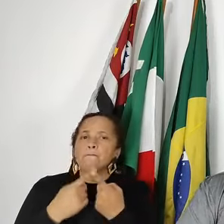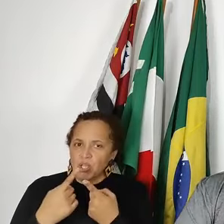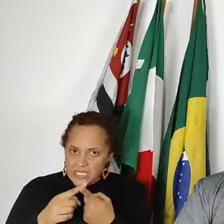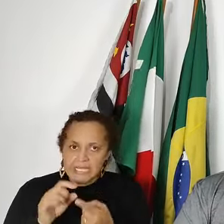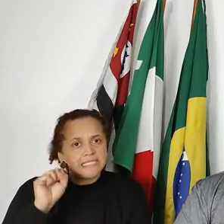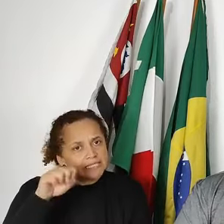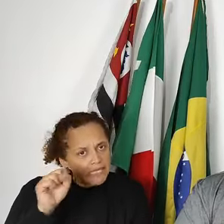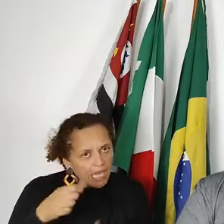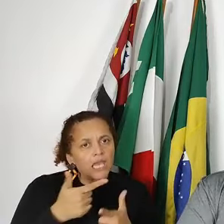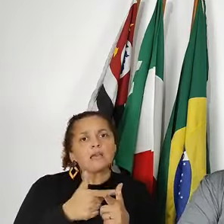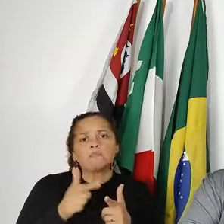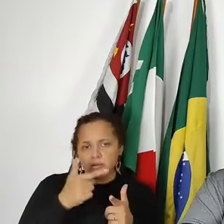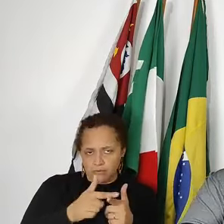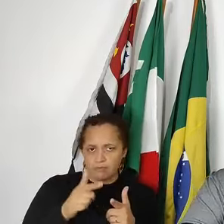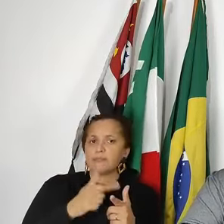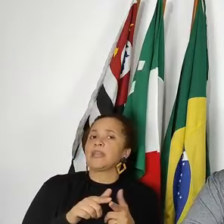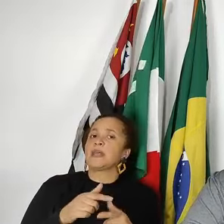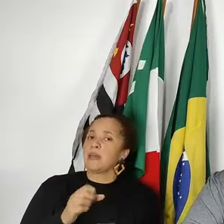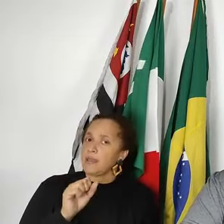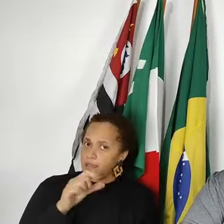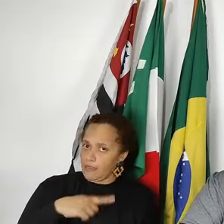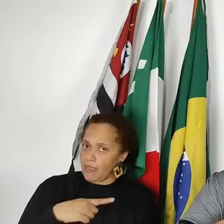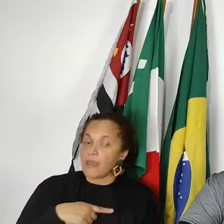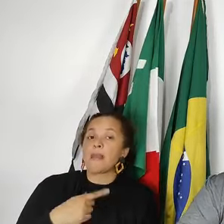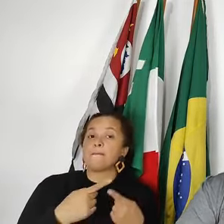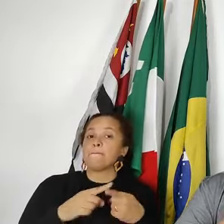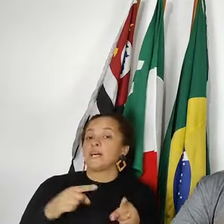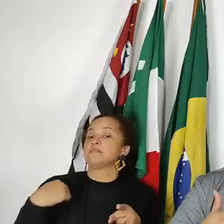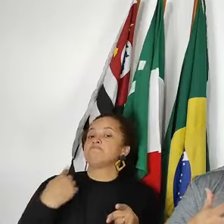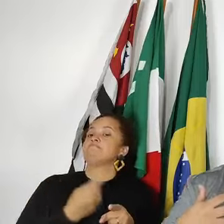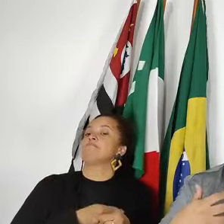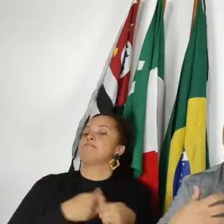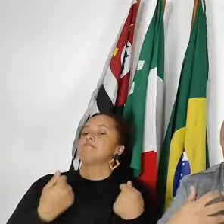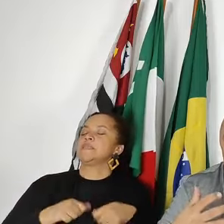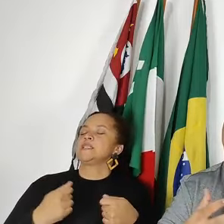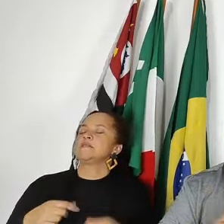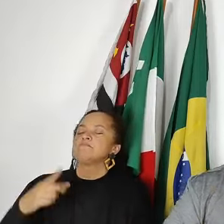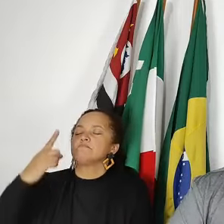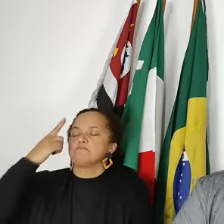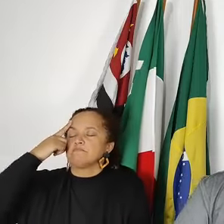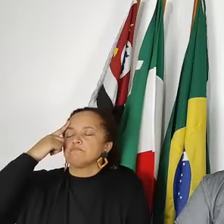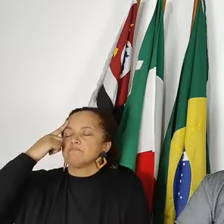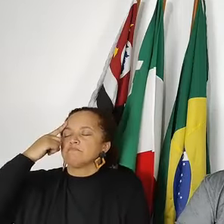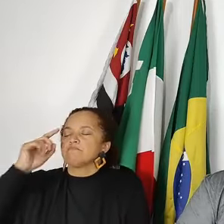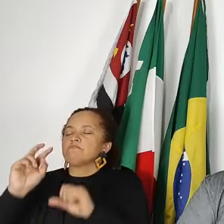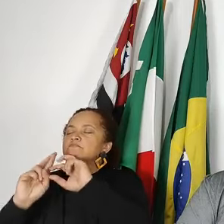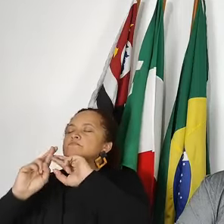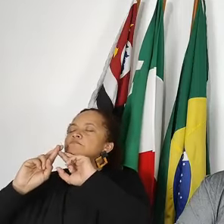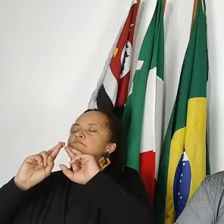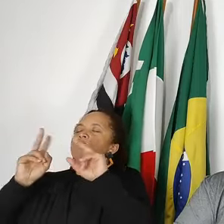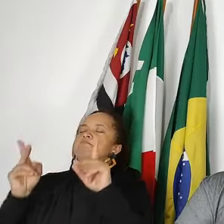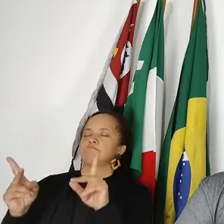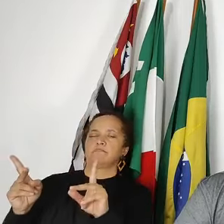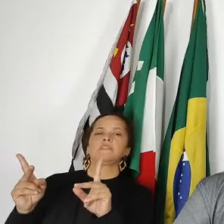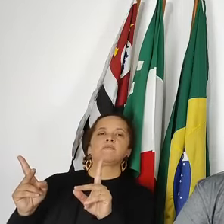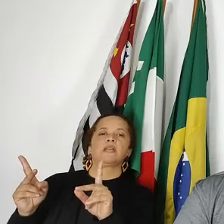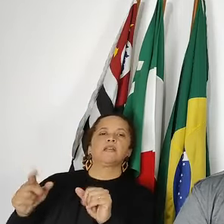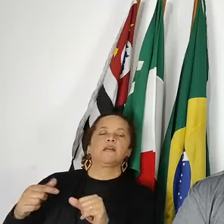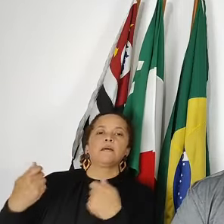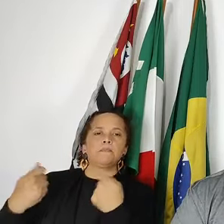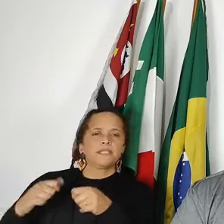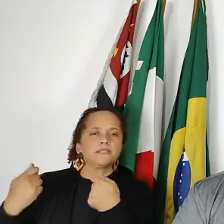lá. O que muda é o nosso interior. É a forma como nós enfrentamos